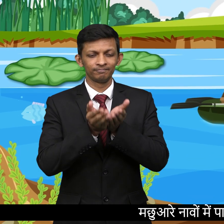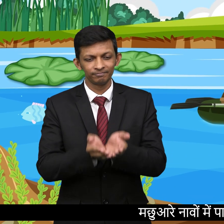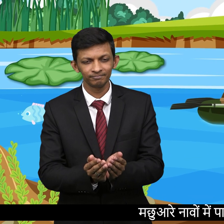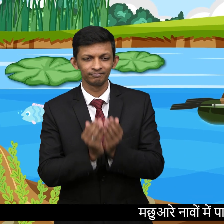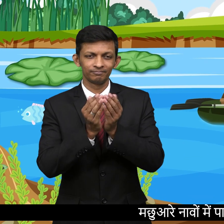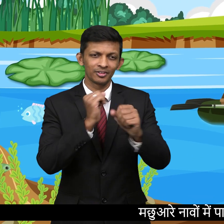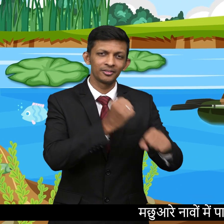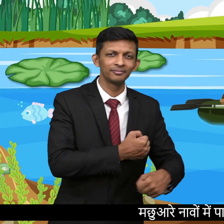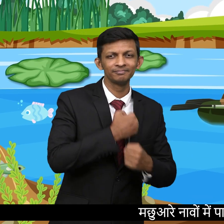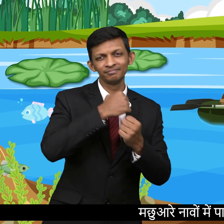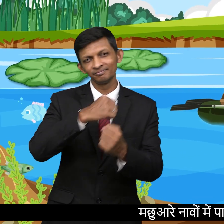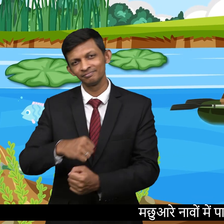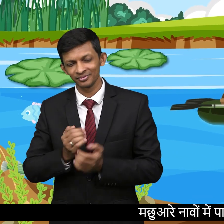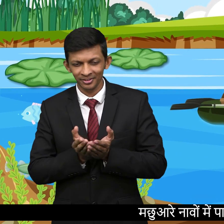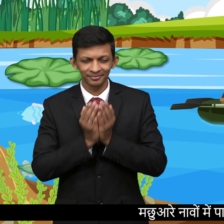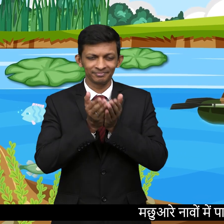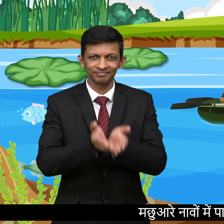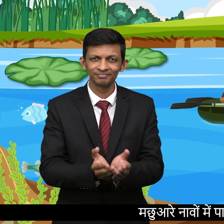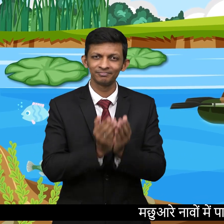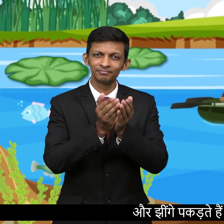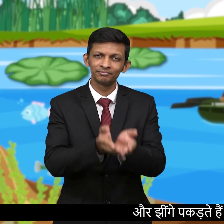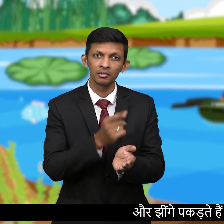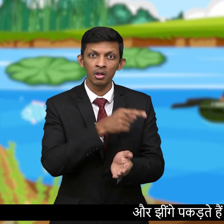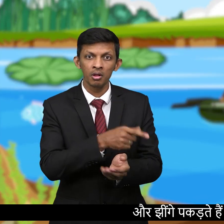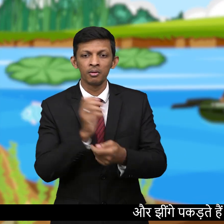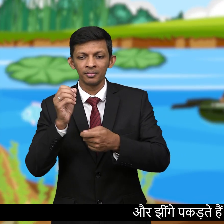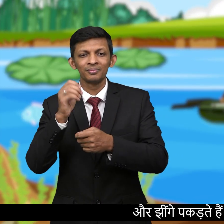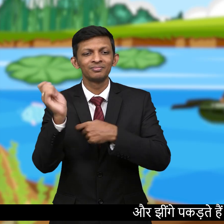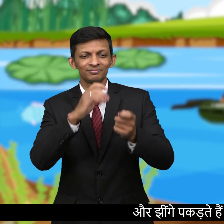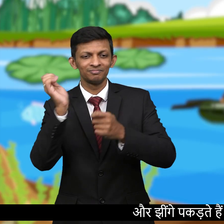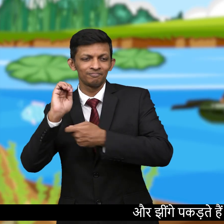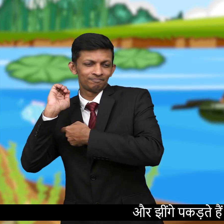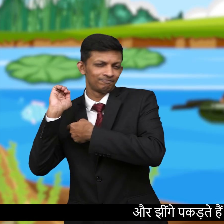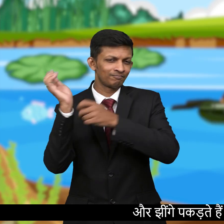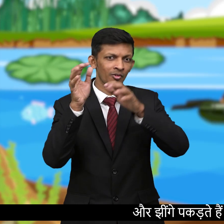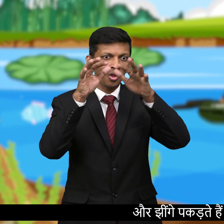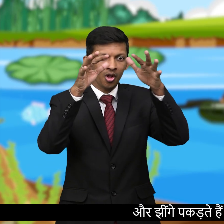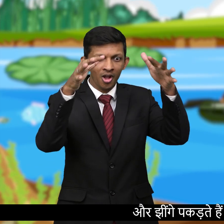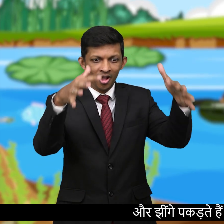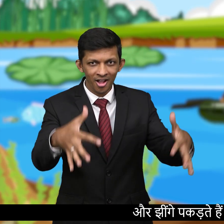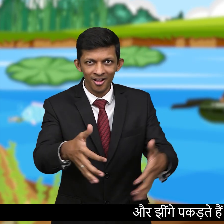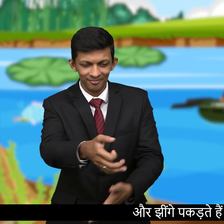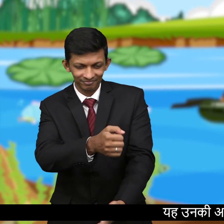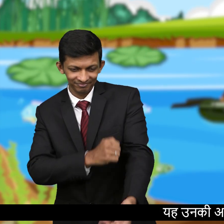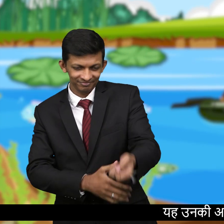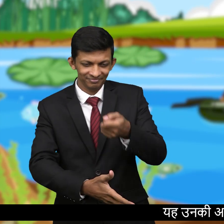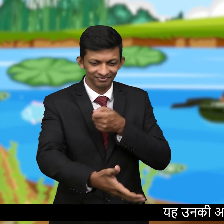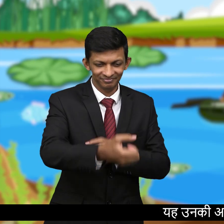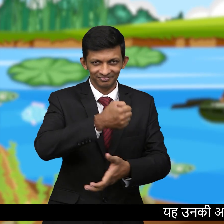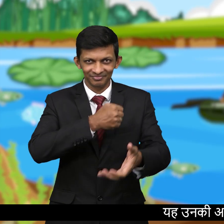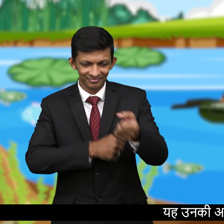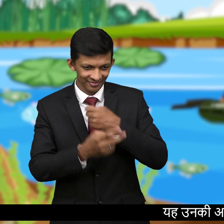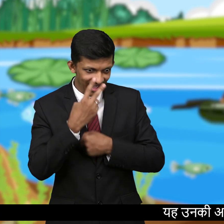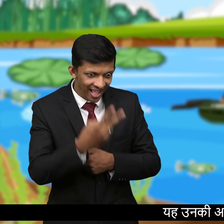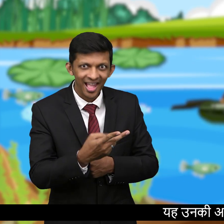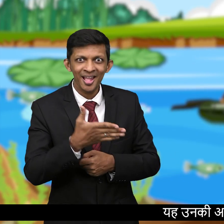मछुआरे नावों में पालते हैं और मछली, केकड़े और झींगे पकड़ते हैं, जिन्हें वे बाजारों में बेचते हैं। यह उनकी आय